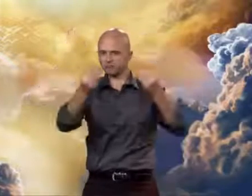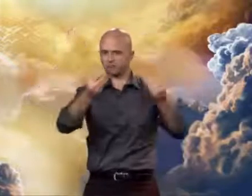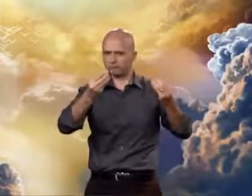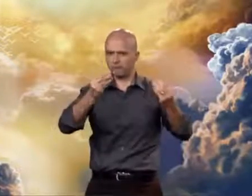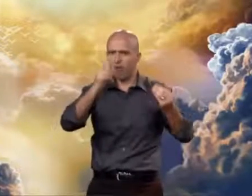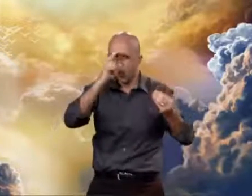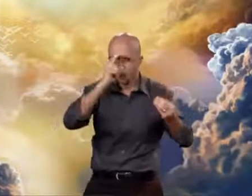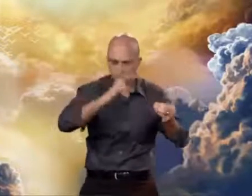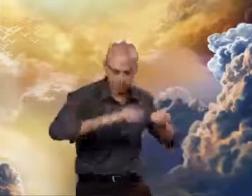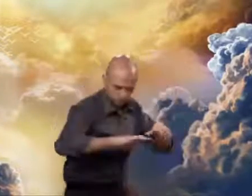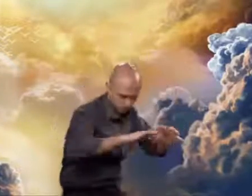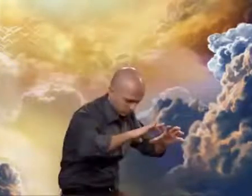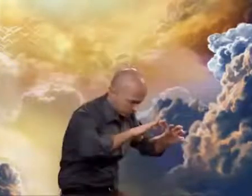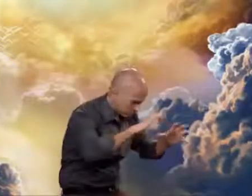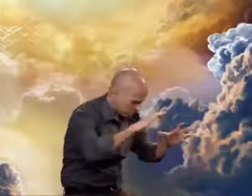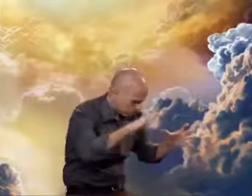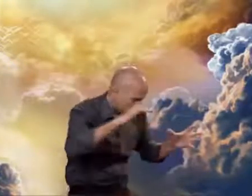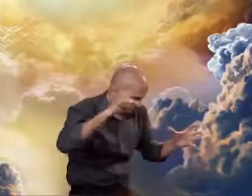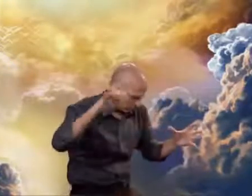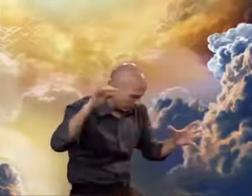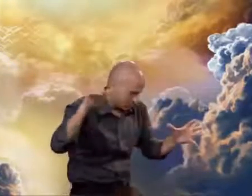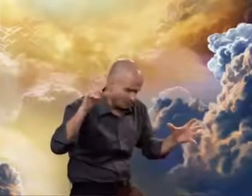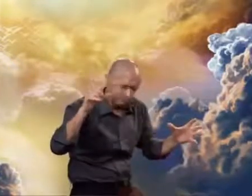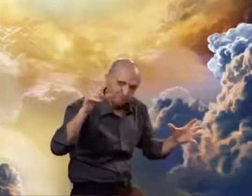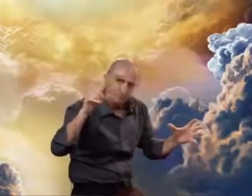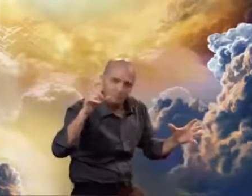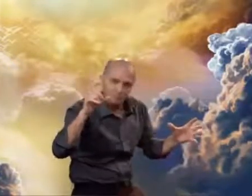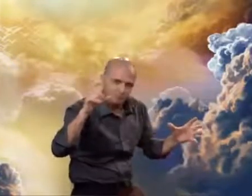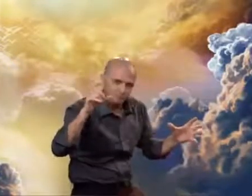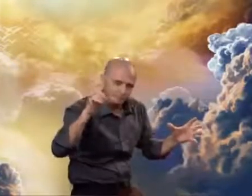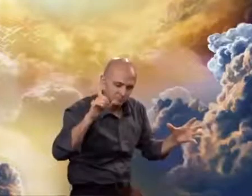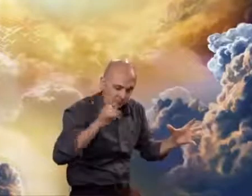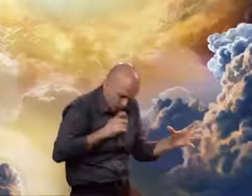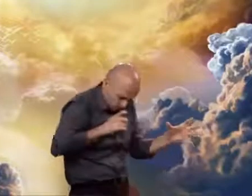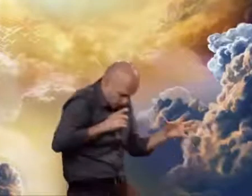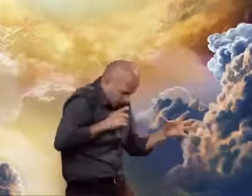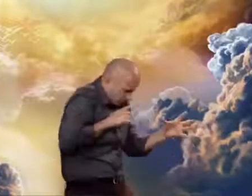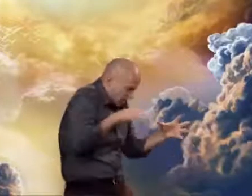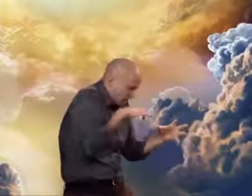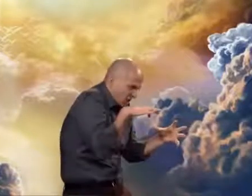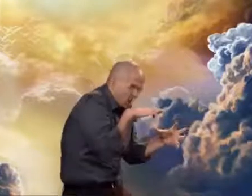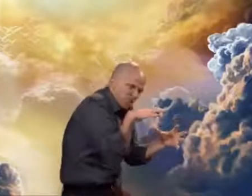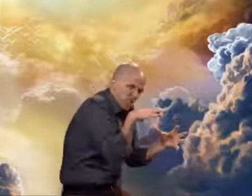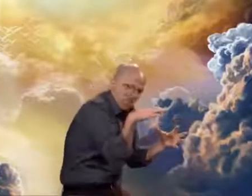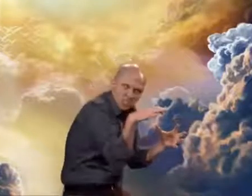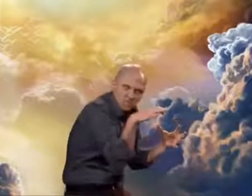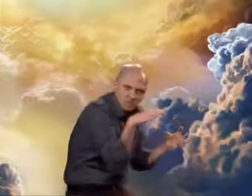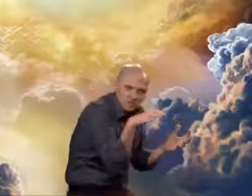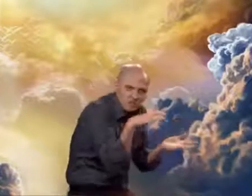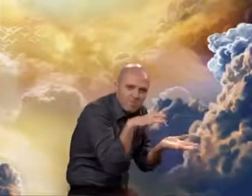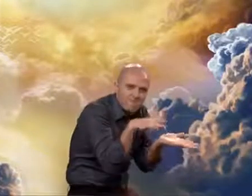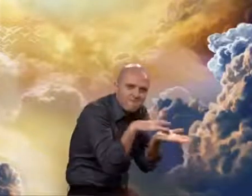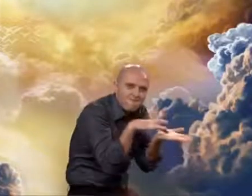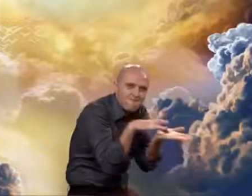pela ação de Satanás com todo o poder, com sinais e com maravilhas enganadoras, e o uso de todas as formas de engano